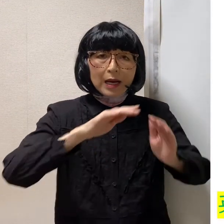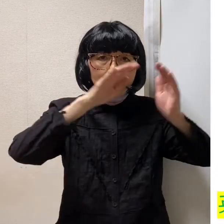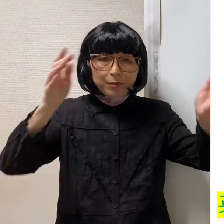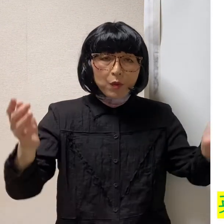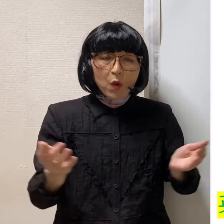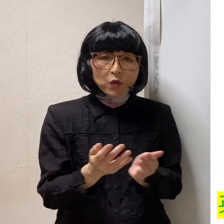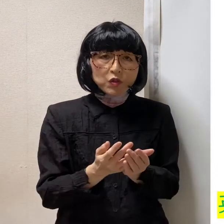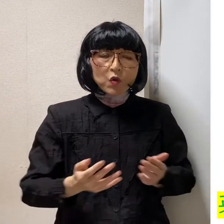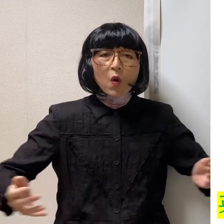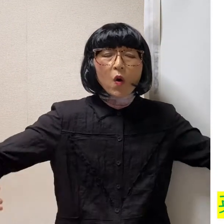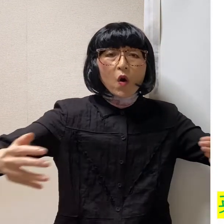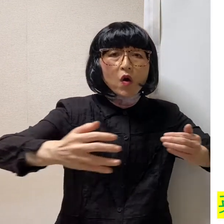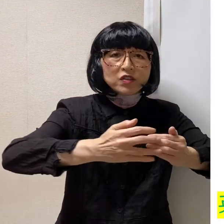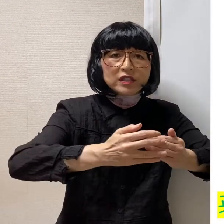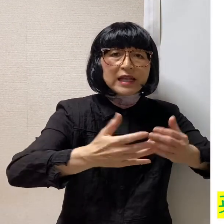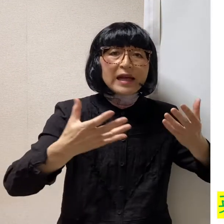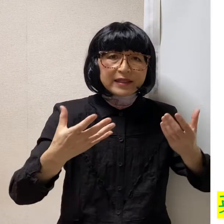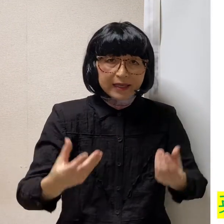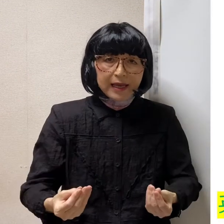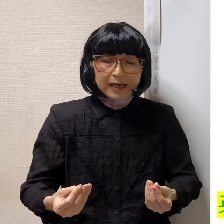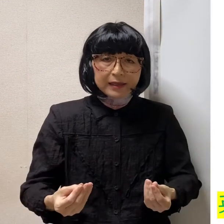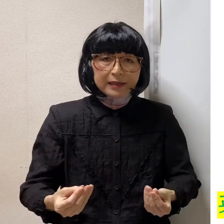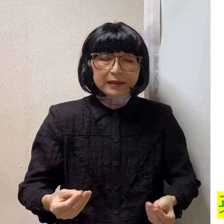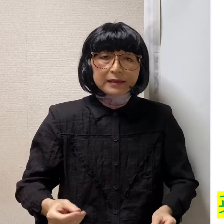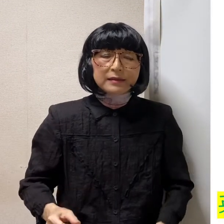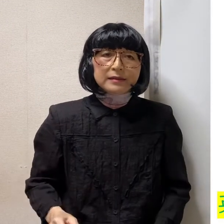私はボールをつかんだ。